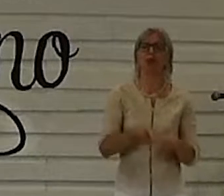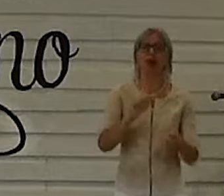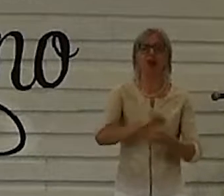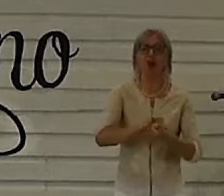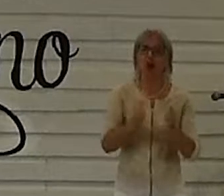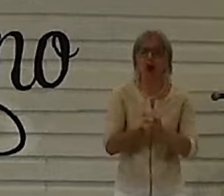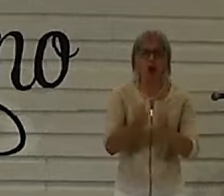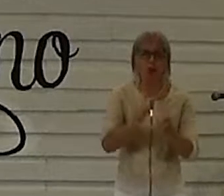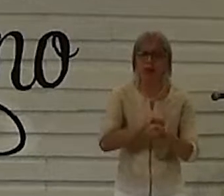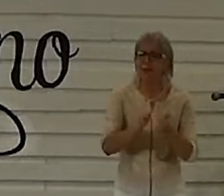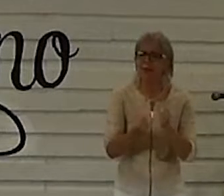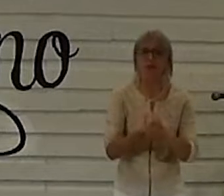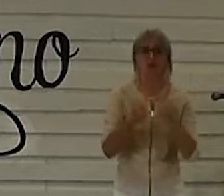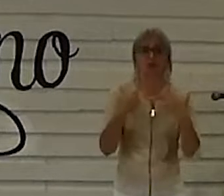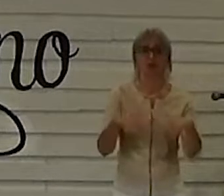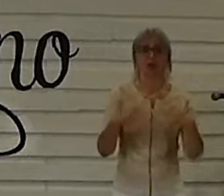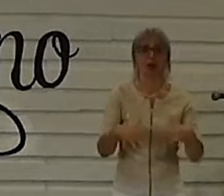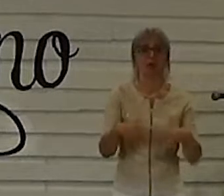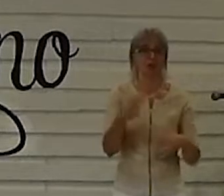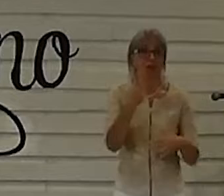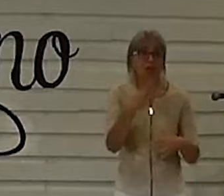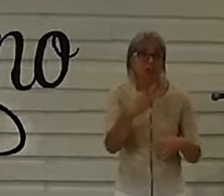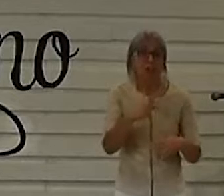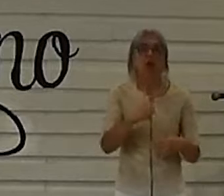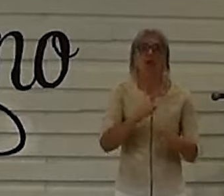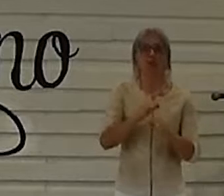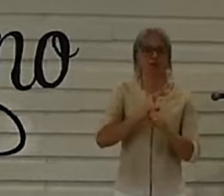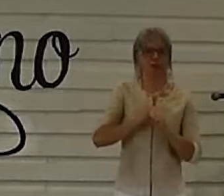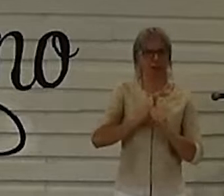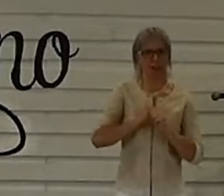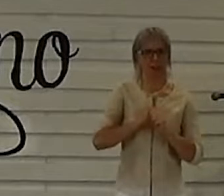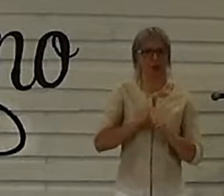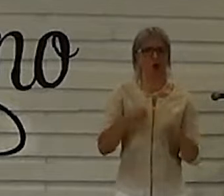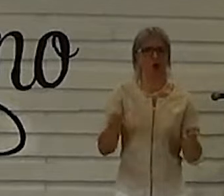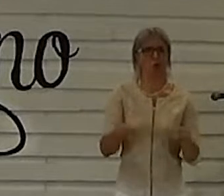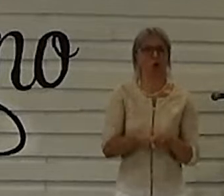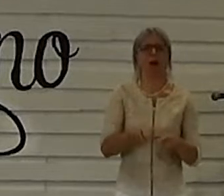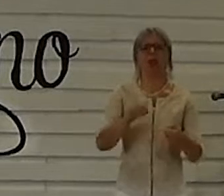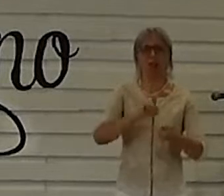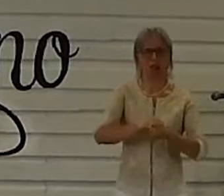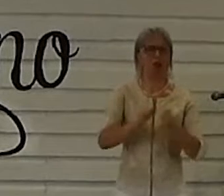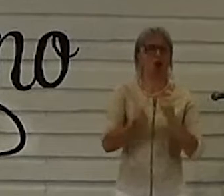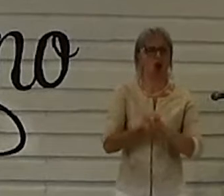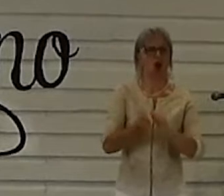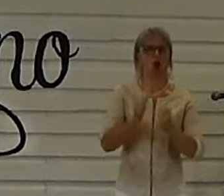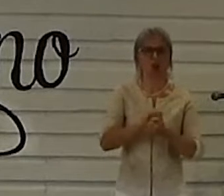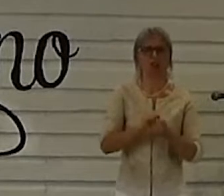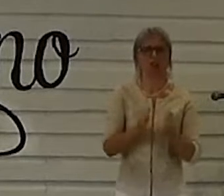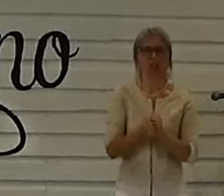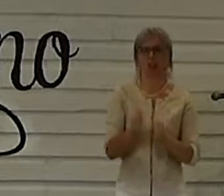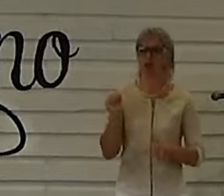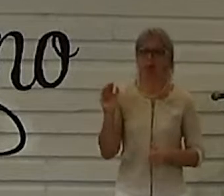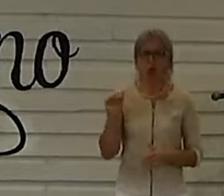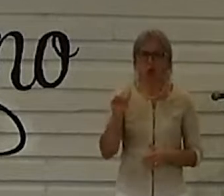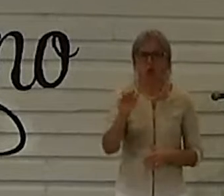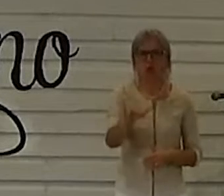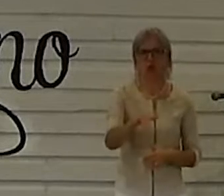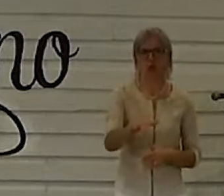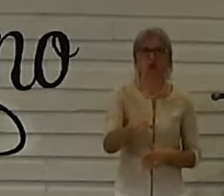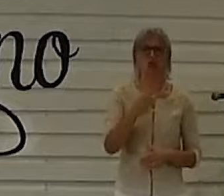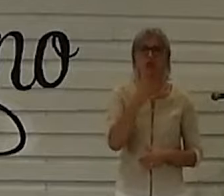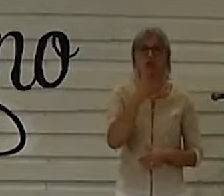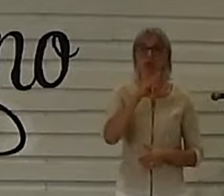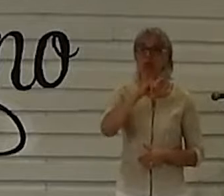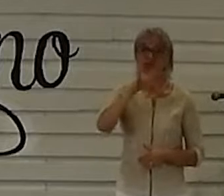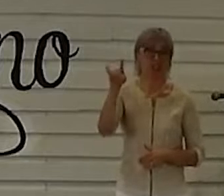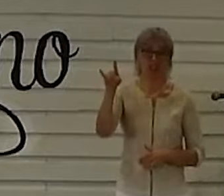non è vero? Ogni giorno, ma più che altro, ascolta bene, è un combattimento non tanto col diavolo, non tanto con